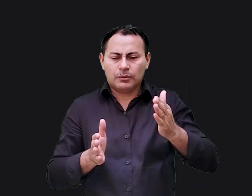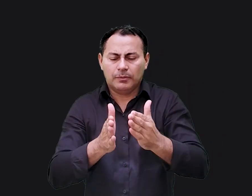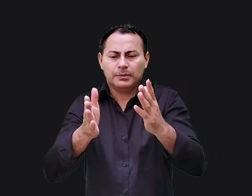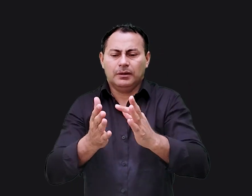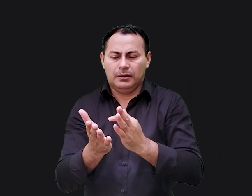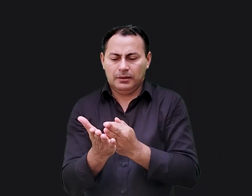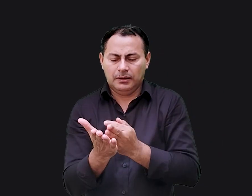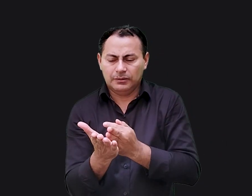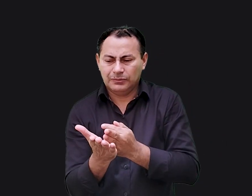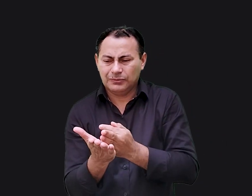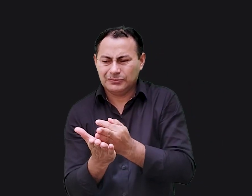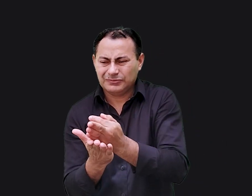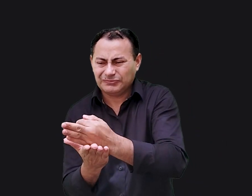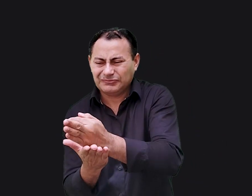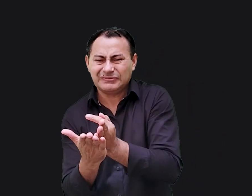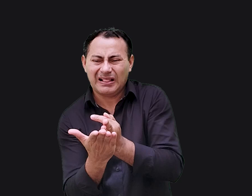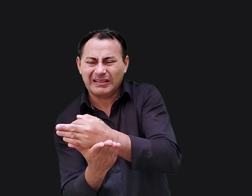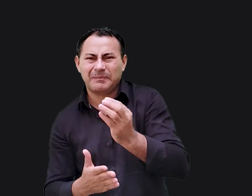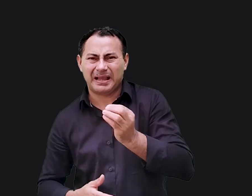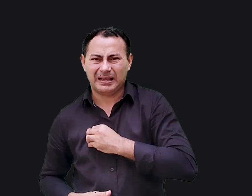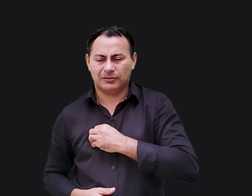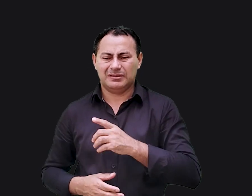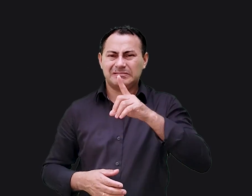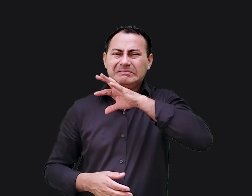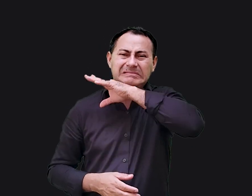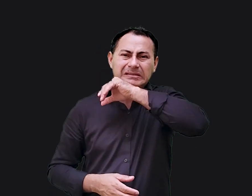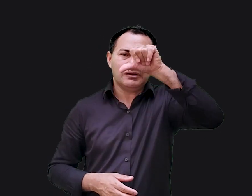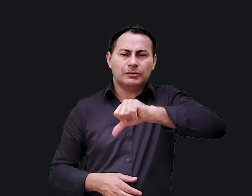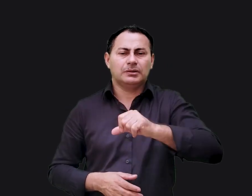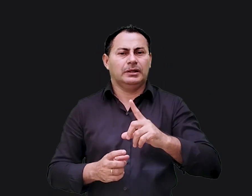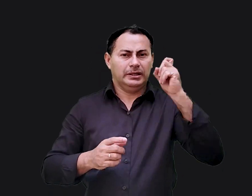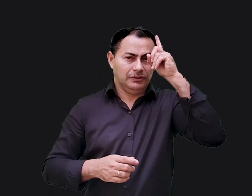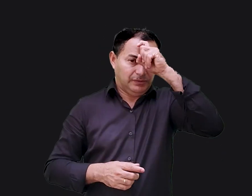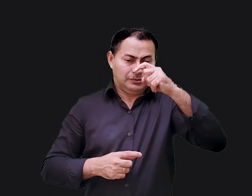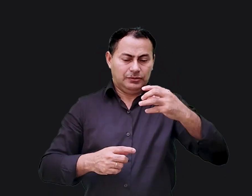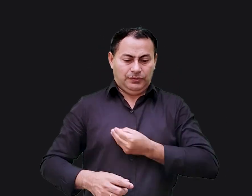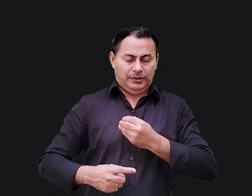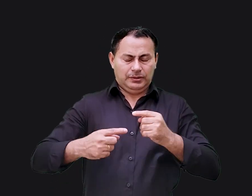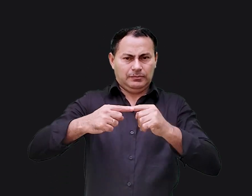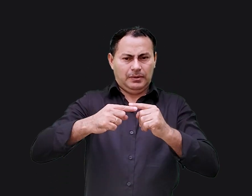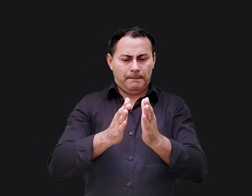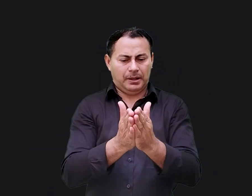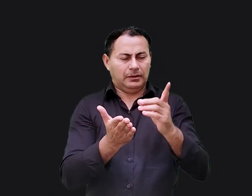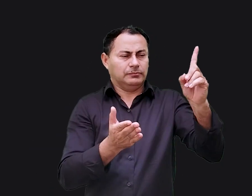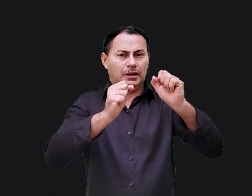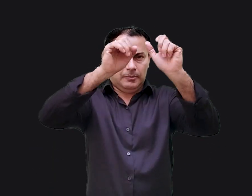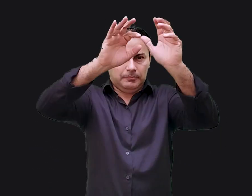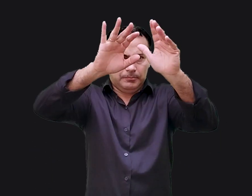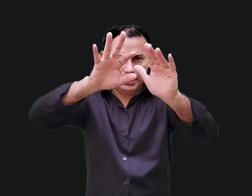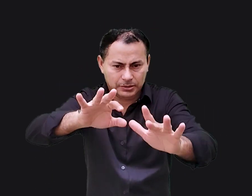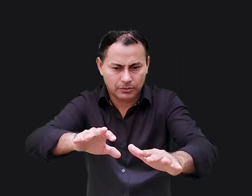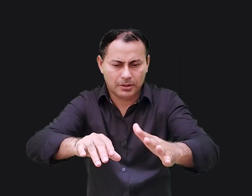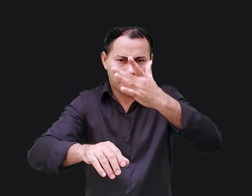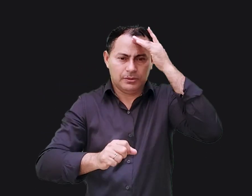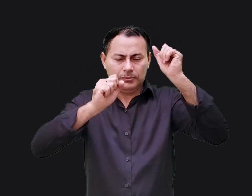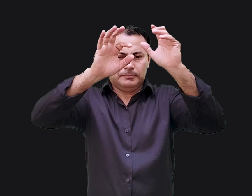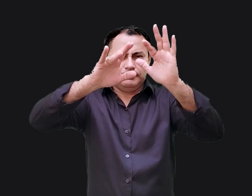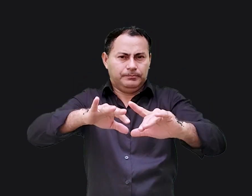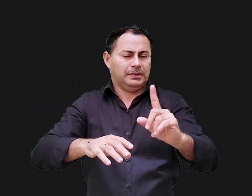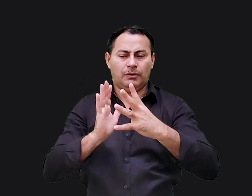que o caminho do infiel é áspero. É muito difícil viver de acordo com a palavra de Deus. Uma das bênçãos do homem abençoado é que ele